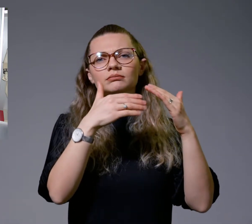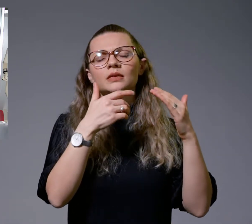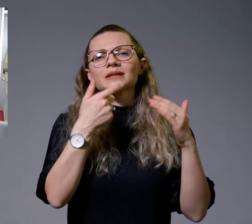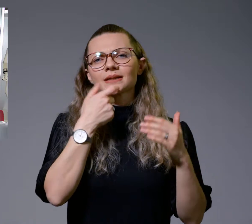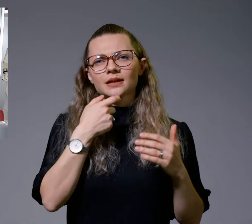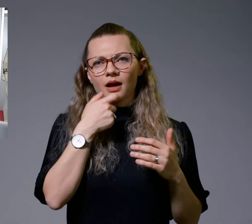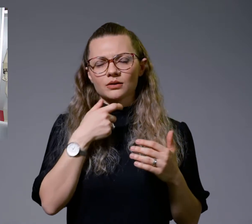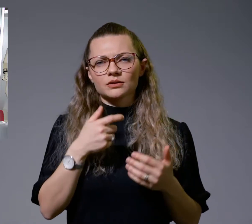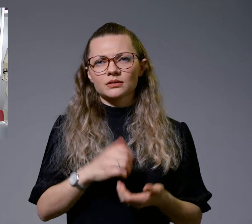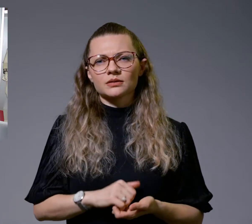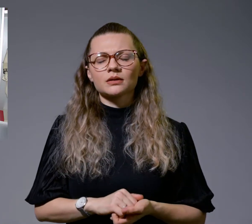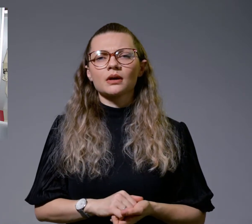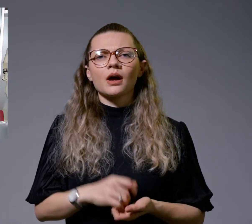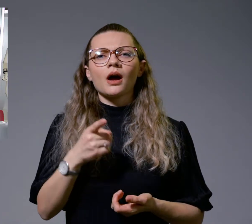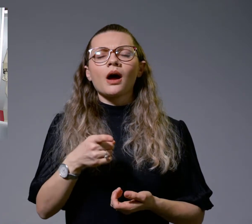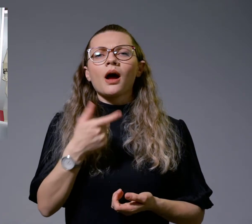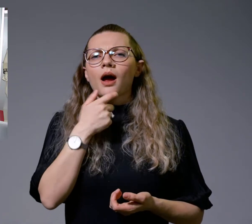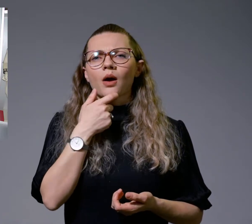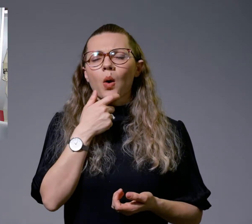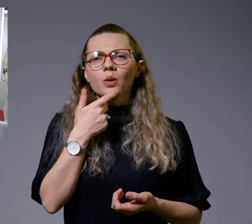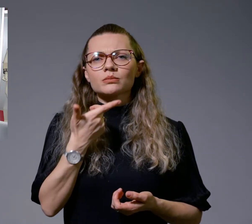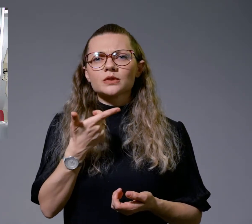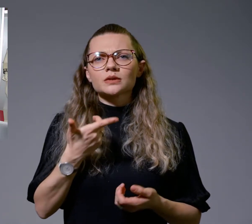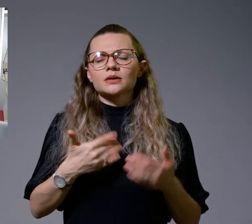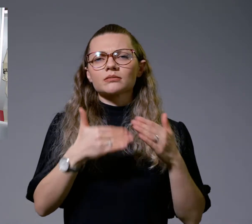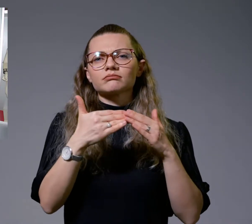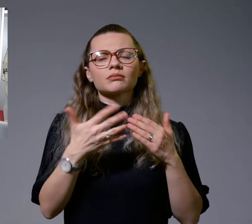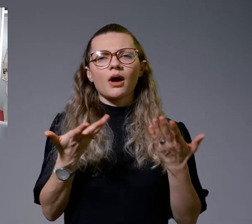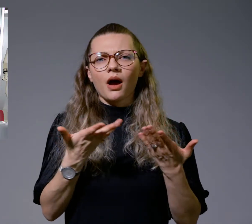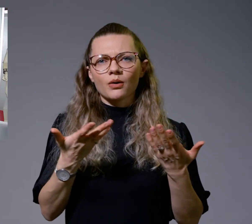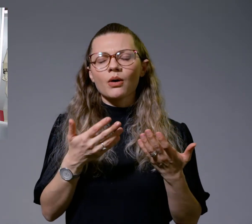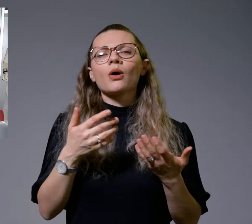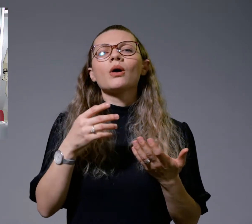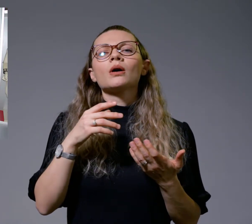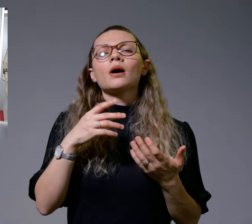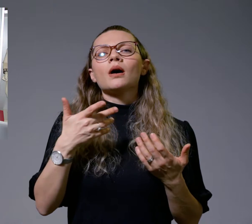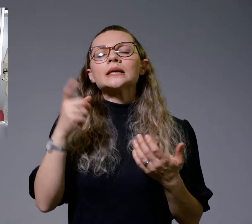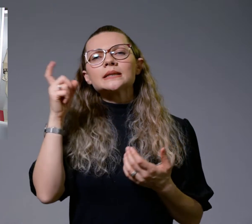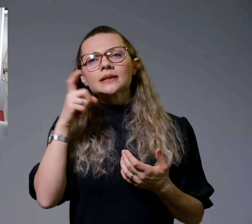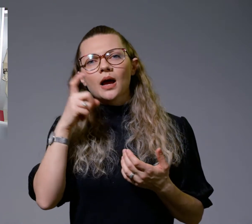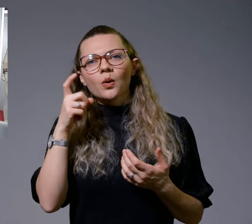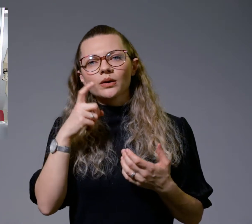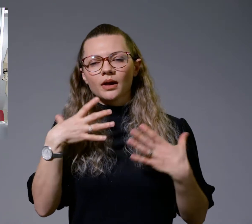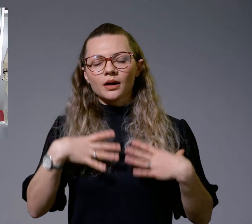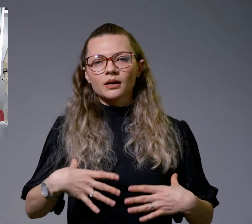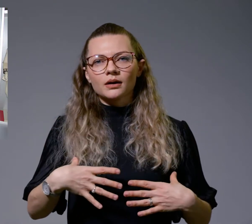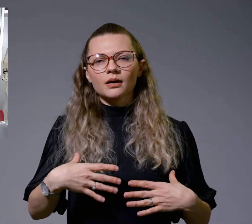старост, економскиот статус и намената секојдневна, празнична и